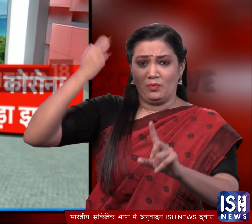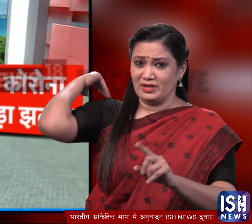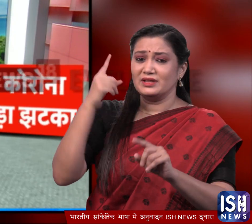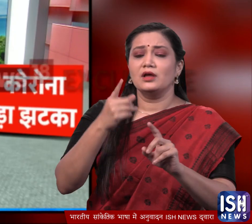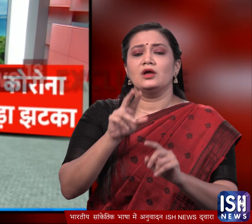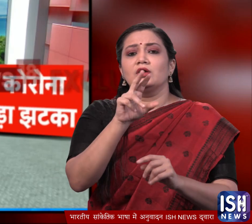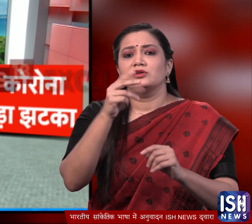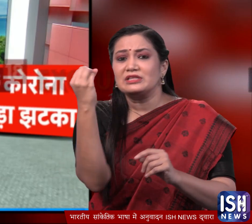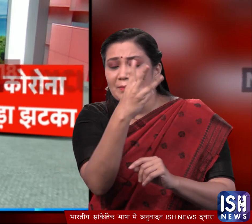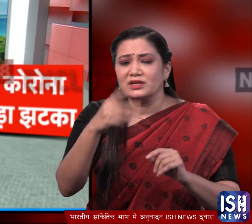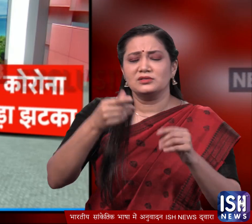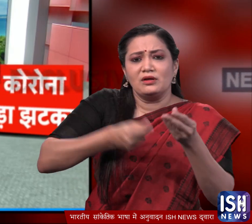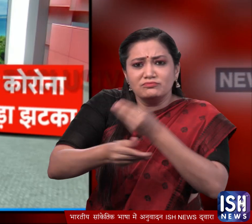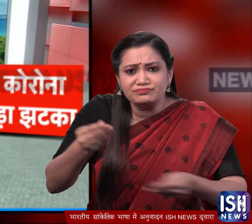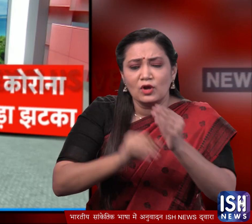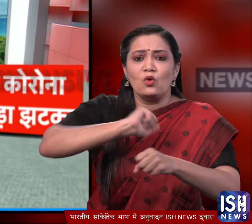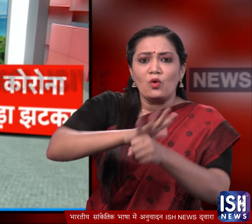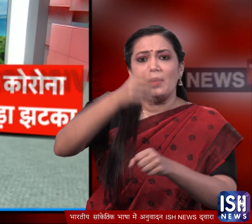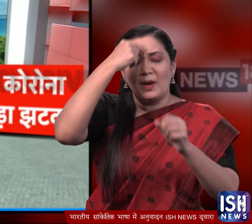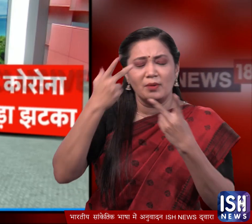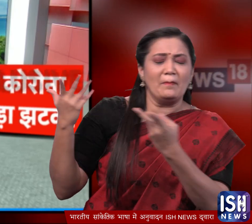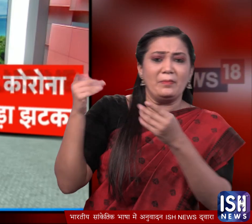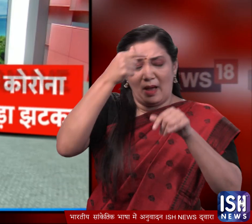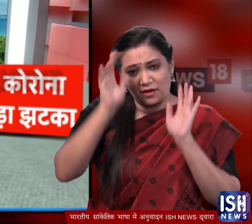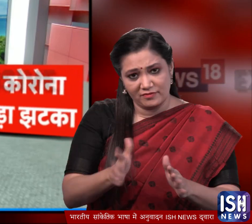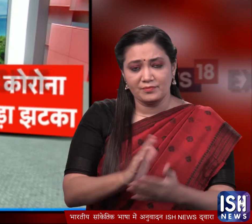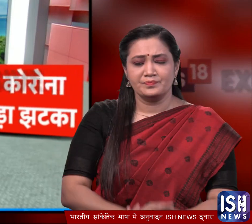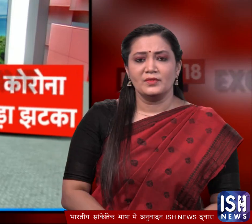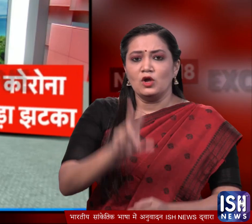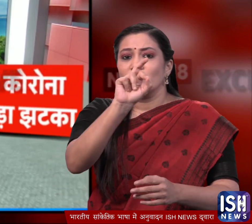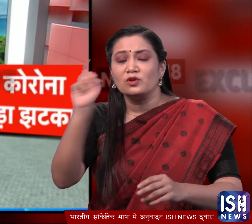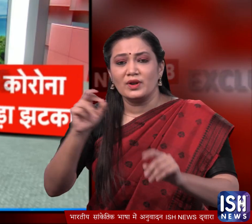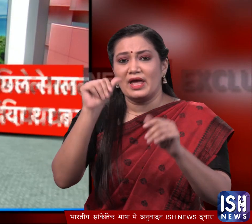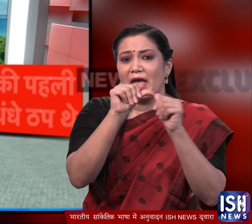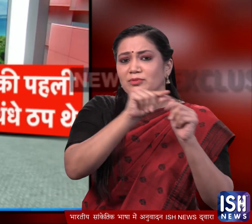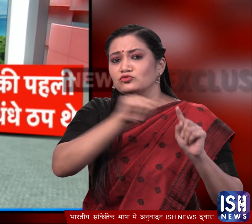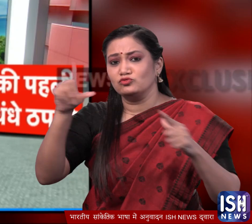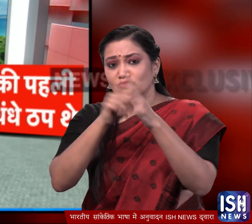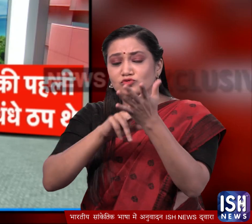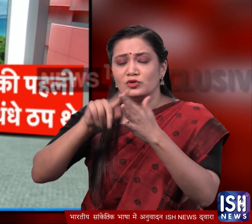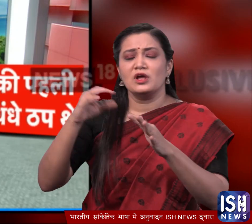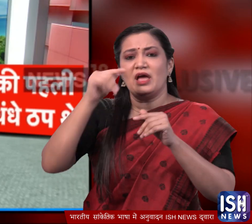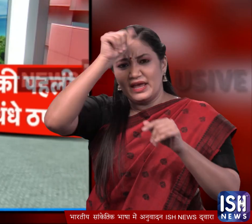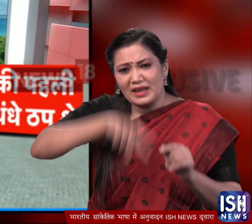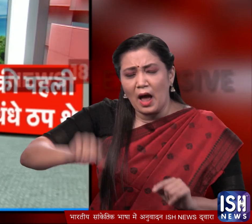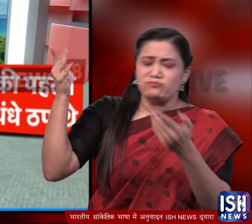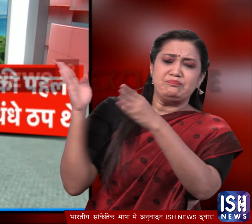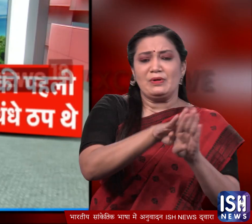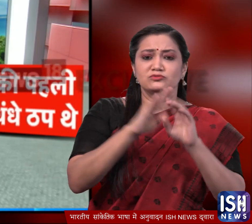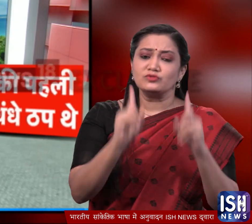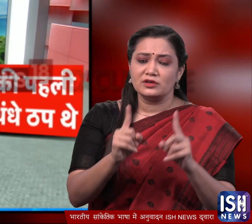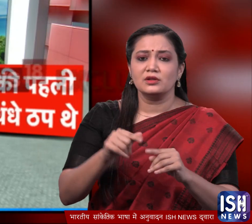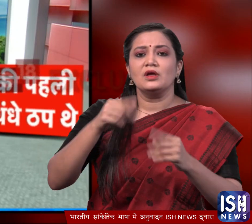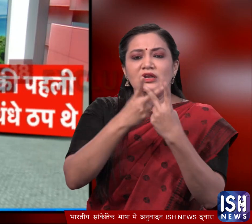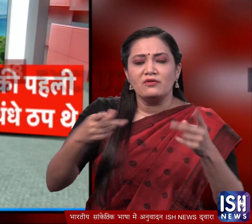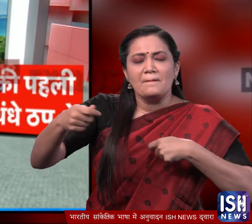तिमाही में देश की अर्थव्यवस्था को कोरोना वायरस की वजह से लगा झटका भी है। 2020 में अप्रैल से जून के बीच पूरे देश में सख्त लॉकडाउन के